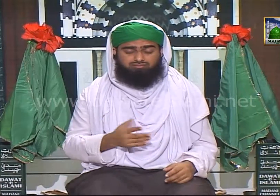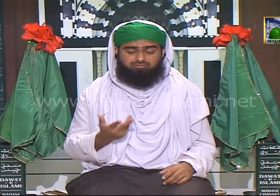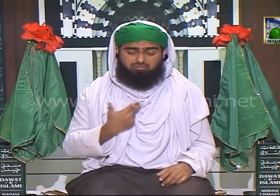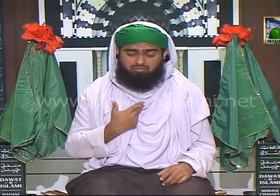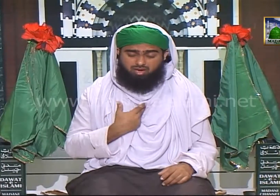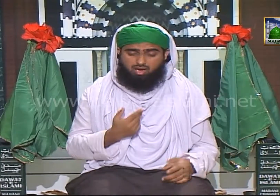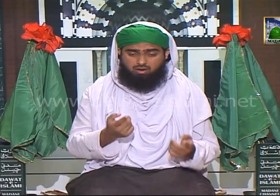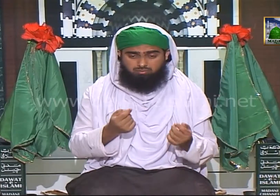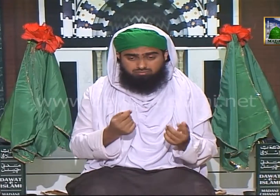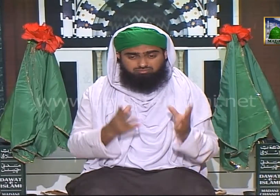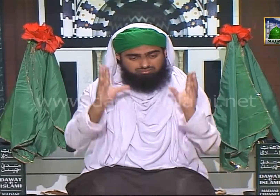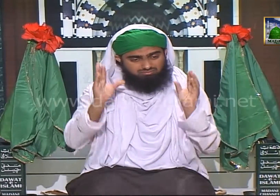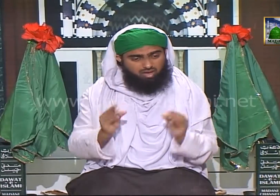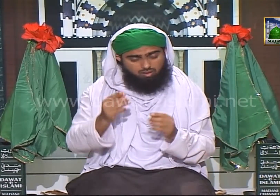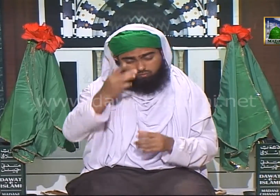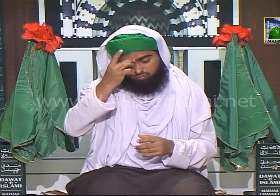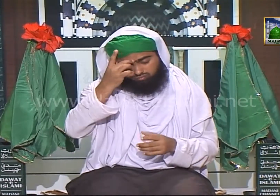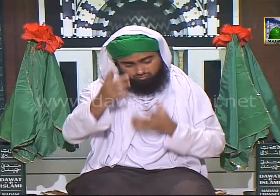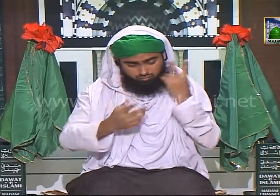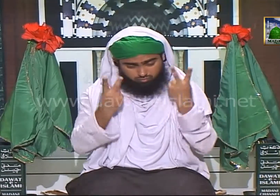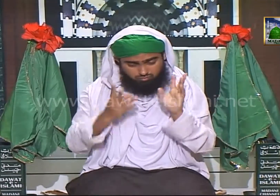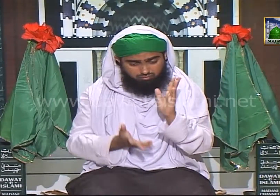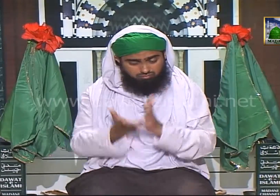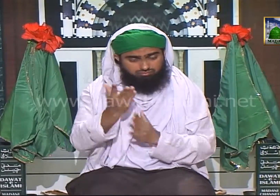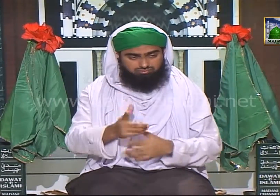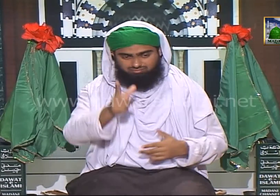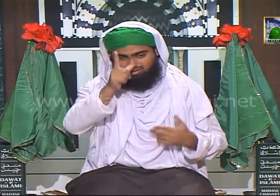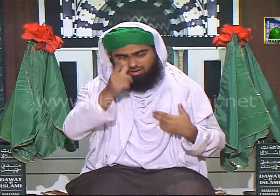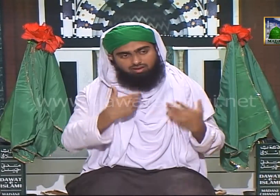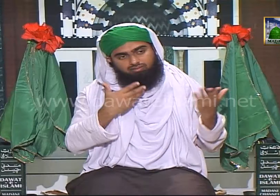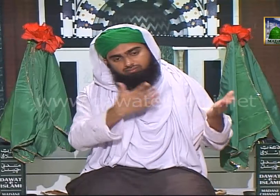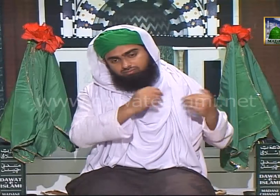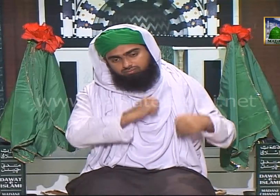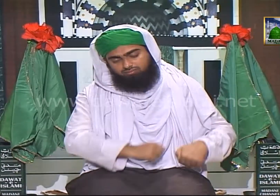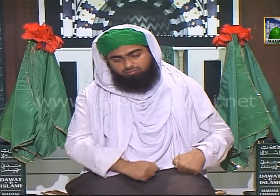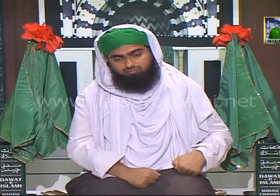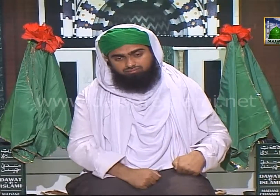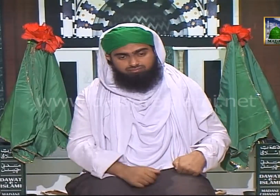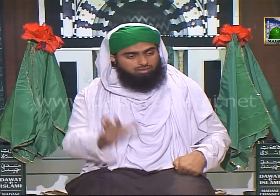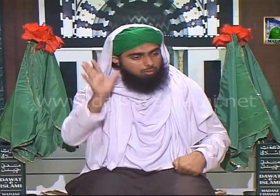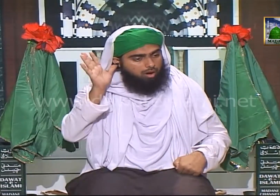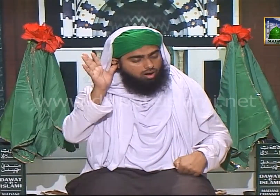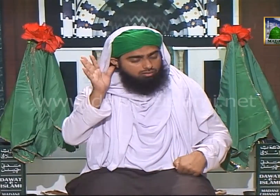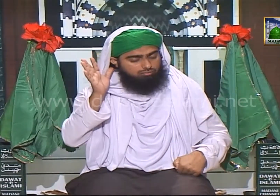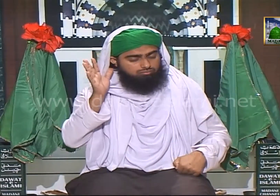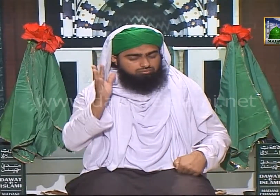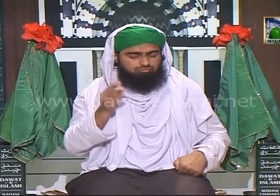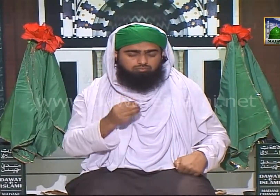यार मसाइल मेरे हल ही नहीं होते। अभी अना नहीं है तो क्या है, शैतान ने घुसा दिया ना। भाई नमाज कितनी पढ़ते हो, फजर के अलावा तकरीबन 4